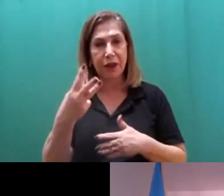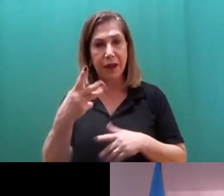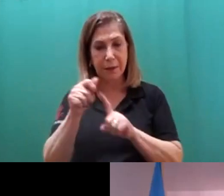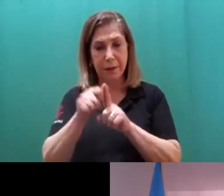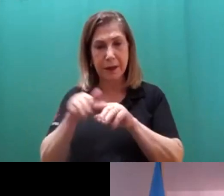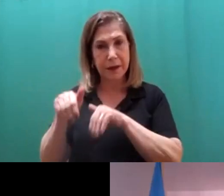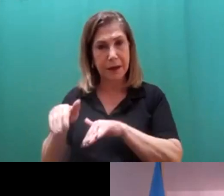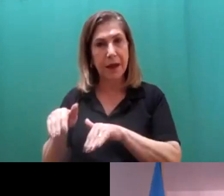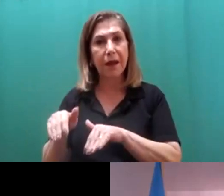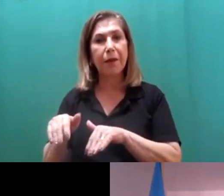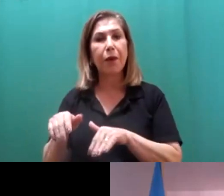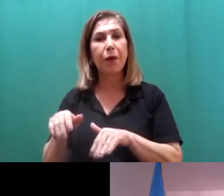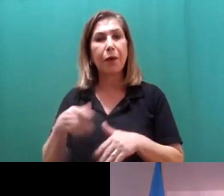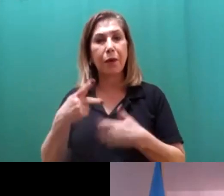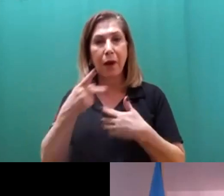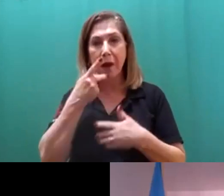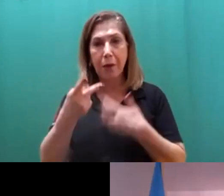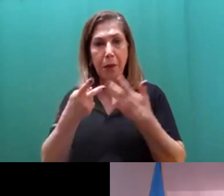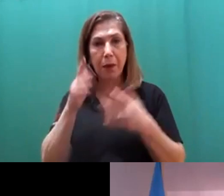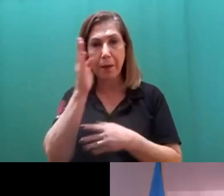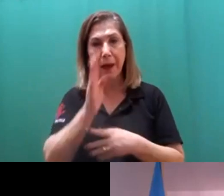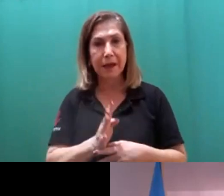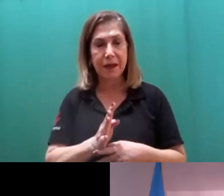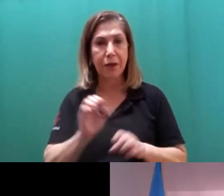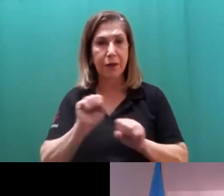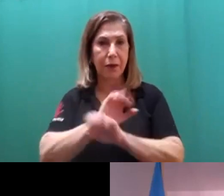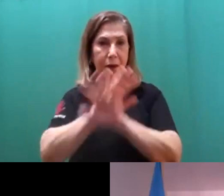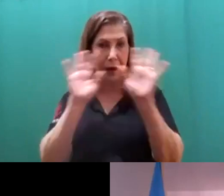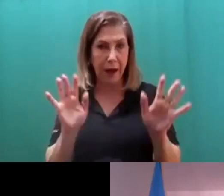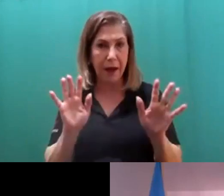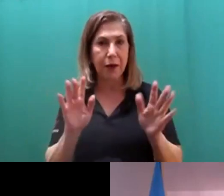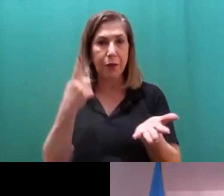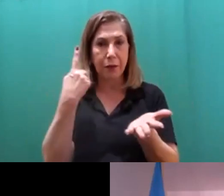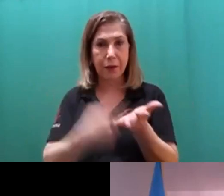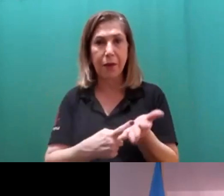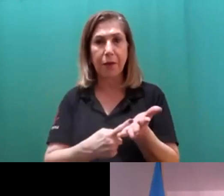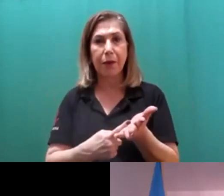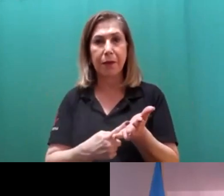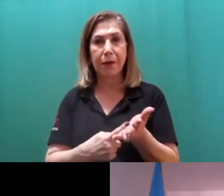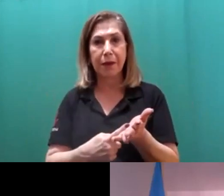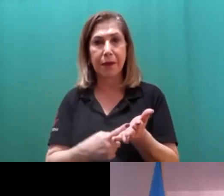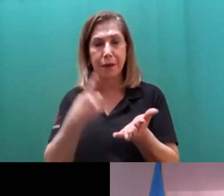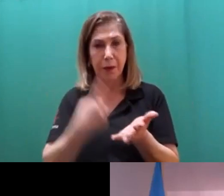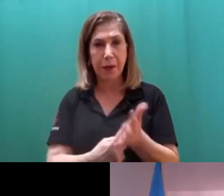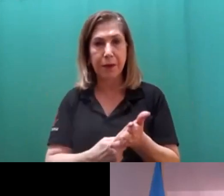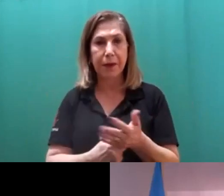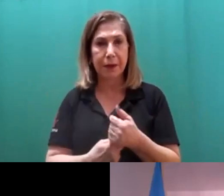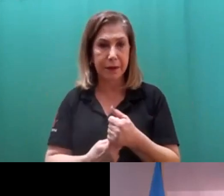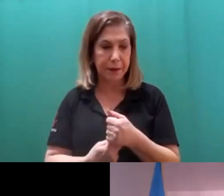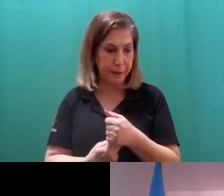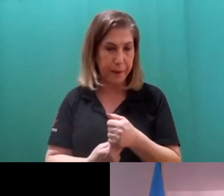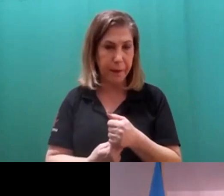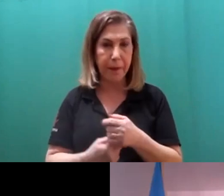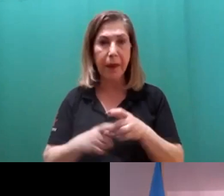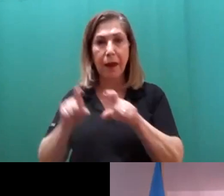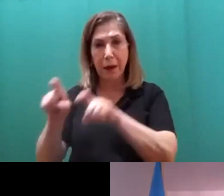o posicionamento do Brasil foi muito claro em quanto a compromisso da uma pecuária e